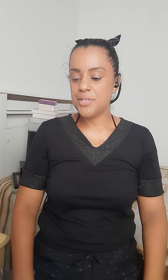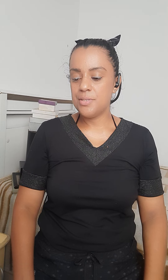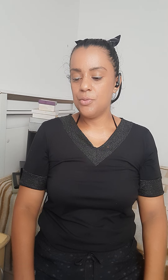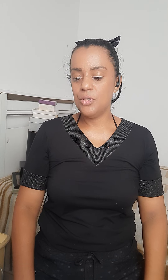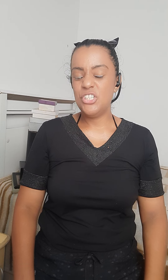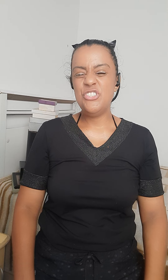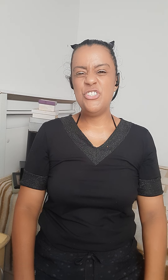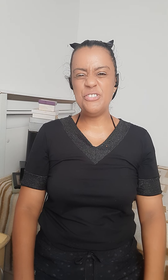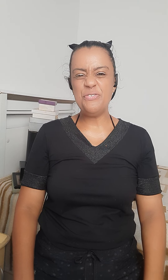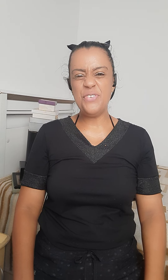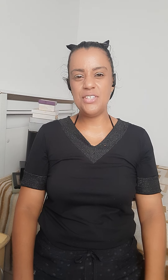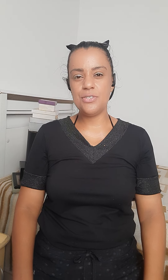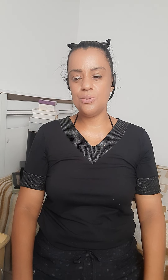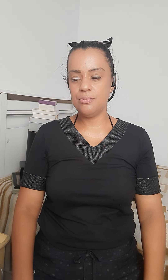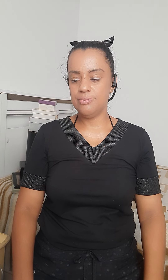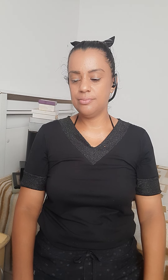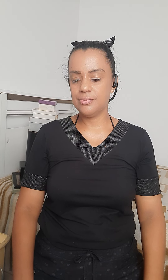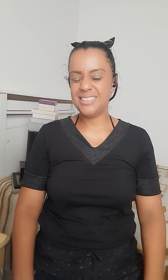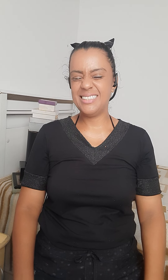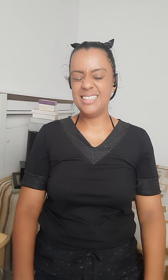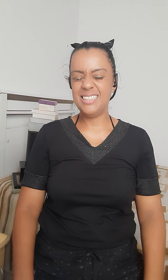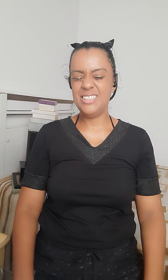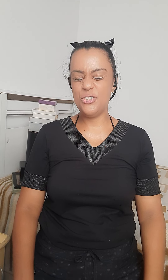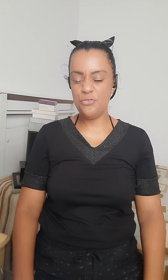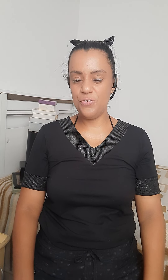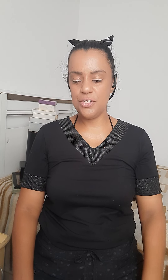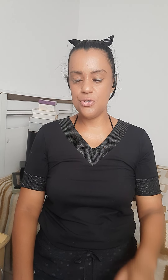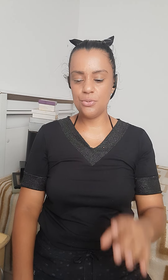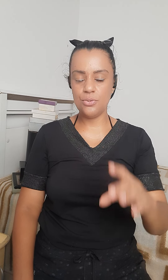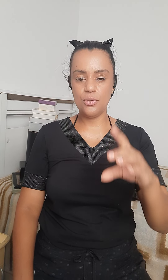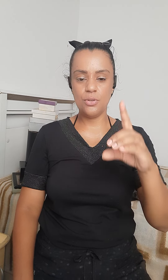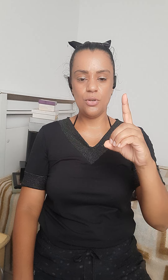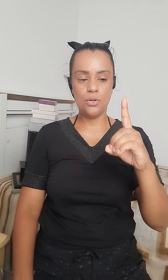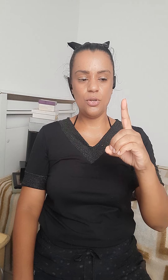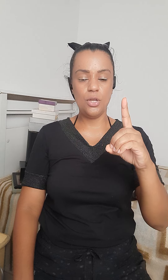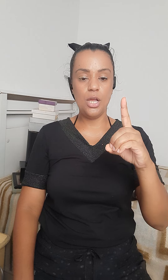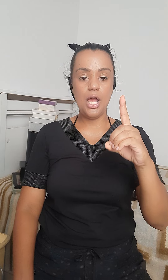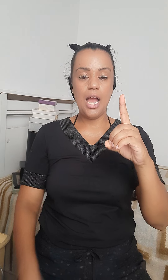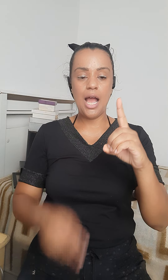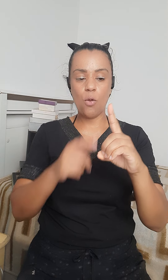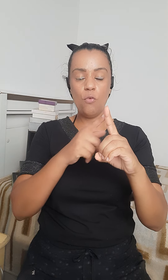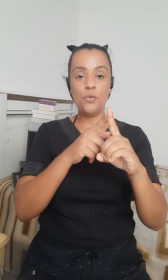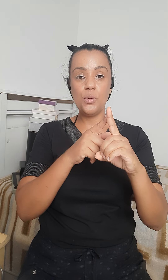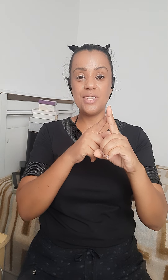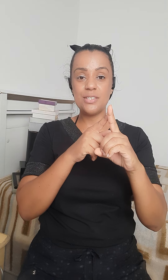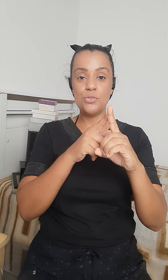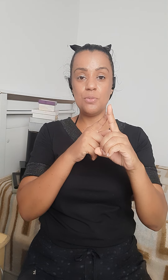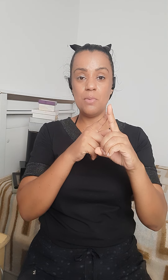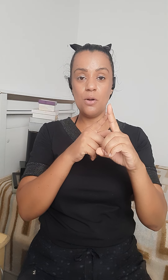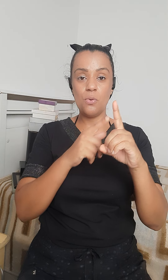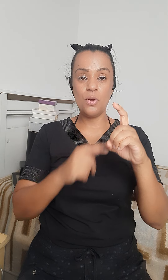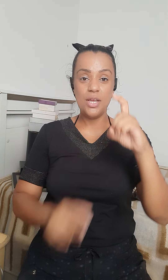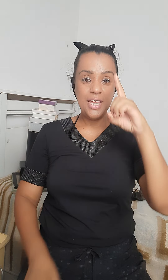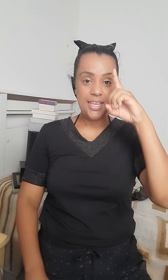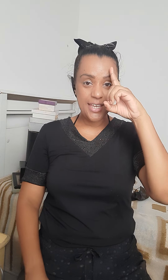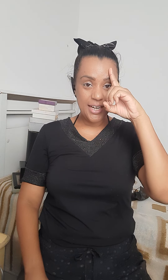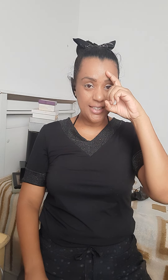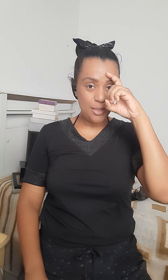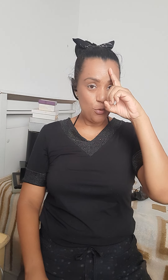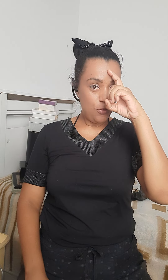Próximo. Difícil. Difícil. A configuração de mão, e ela tem